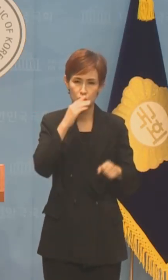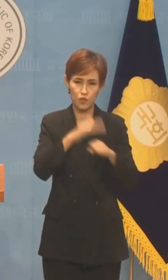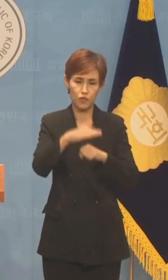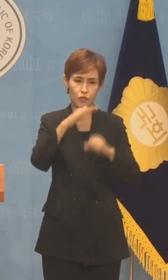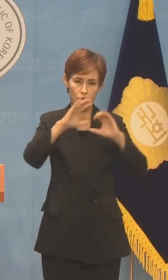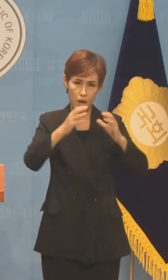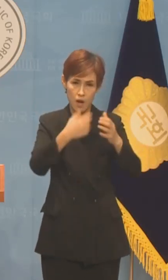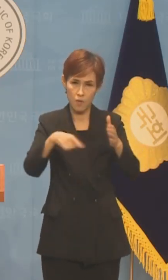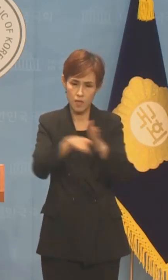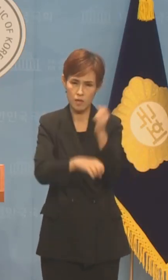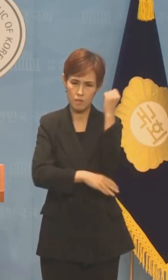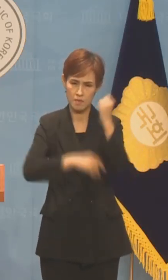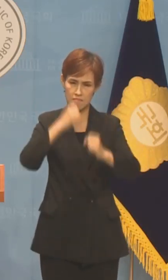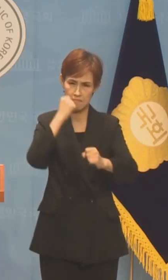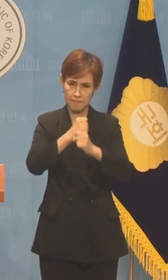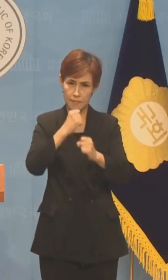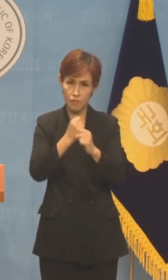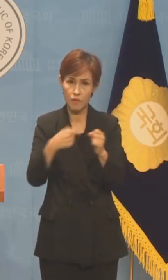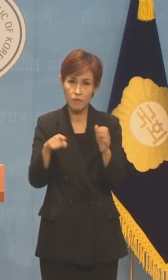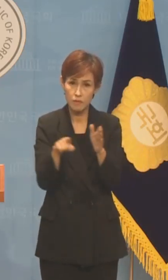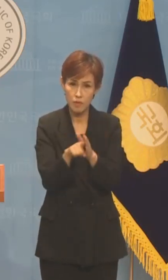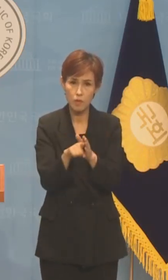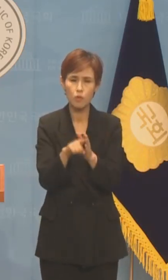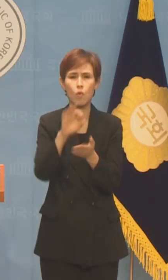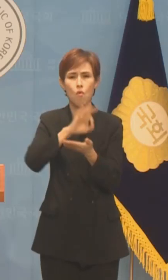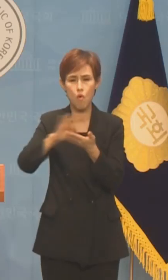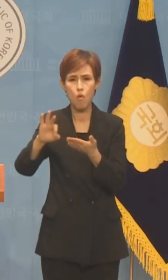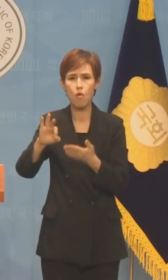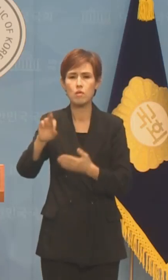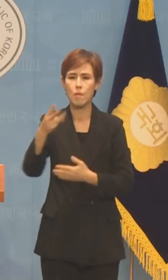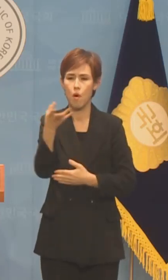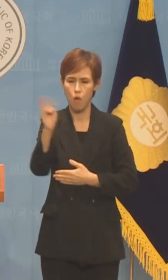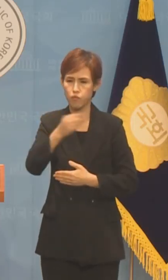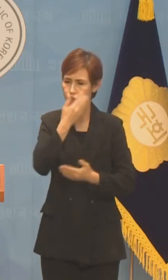민주공화국의 기반을 탄탄하게 만드는 데 드는 돈이니까요.